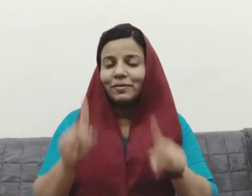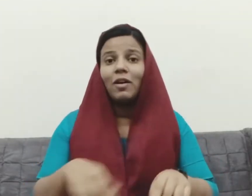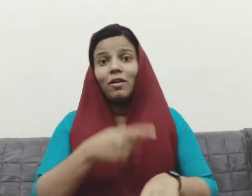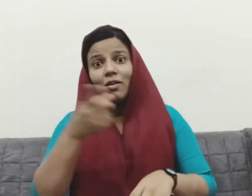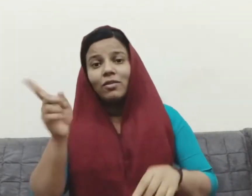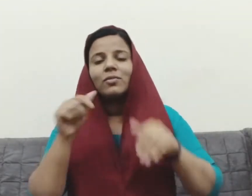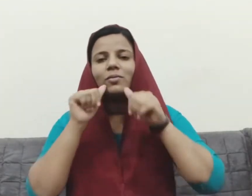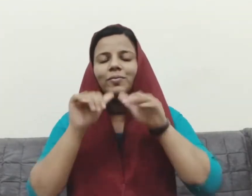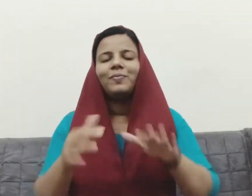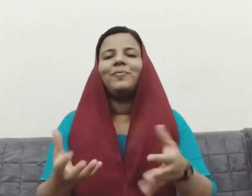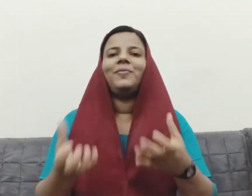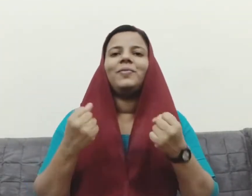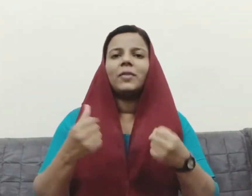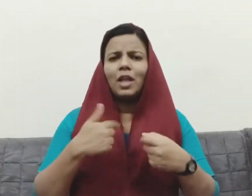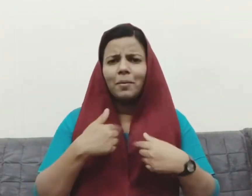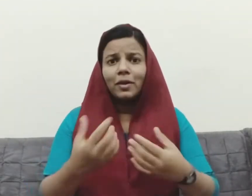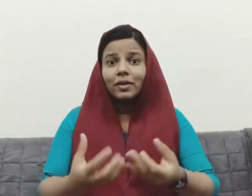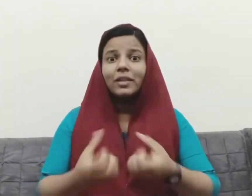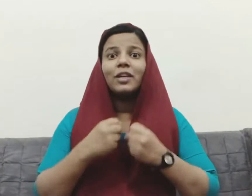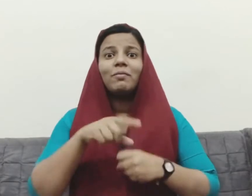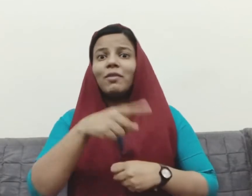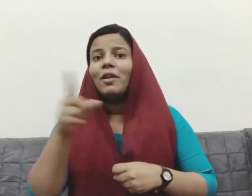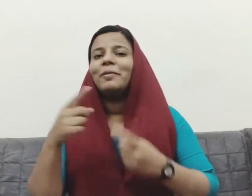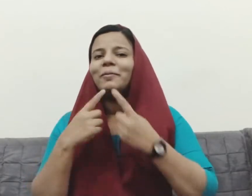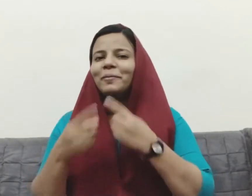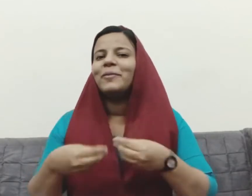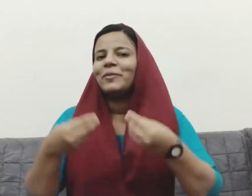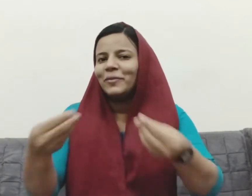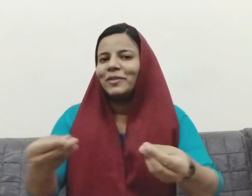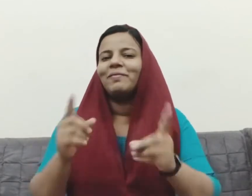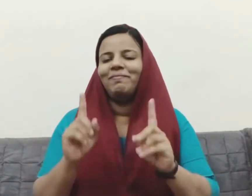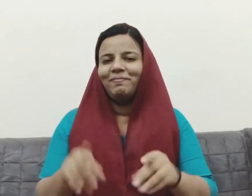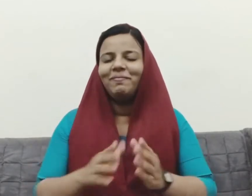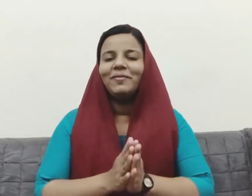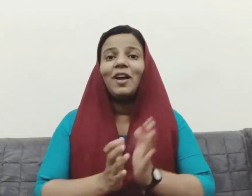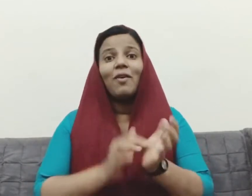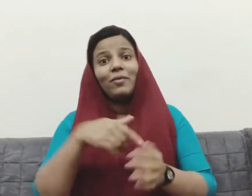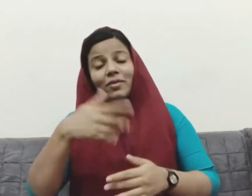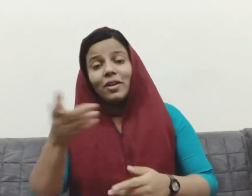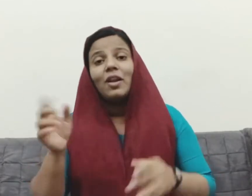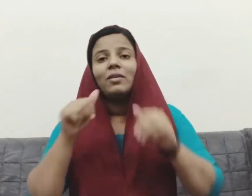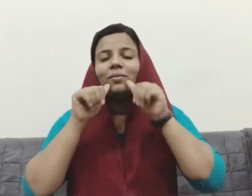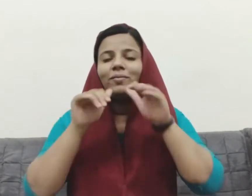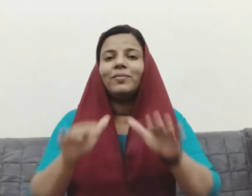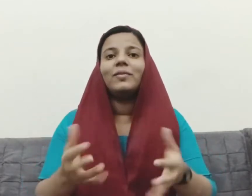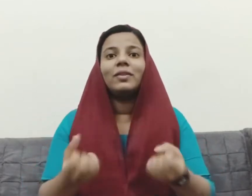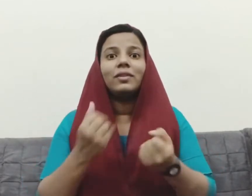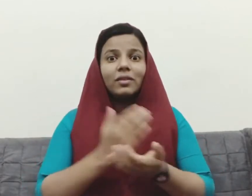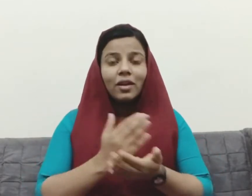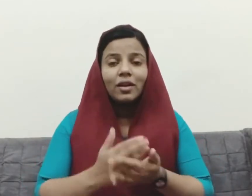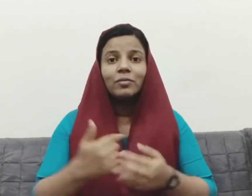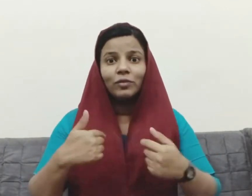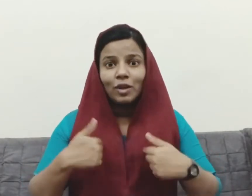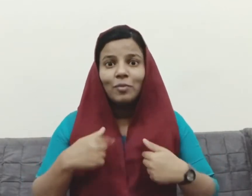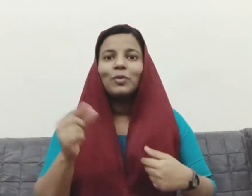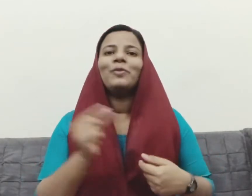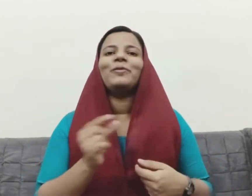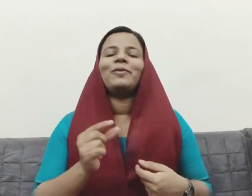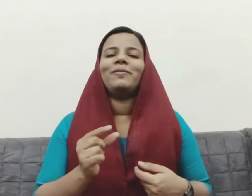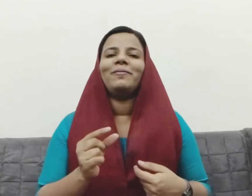അവർക്കും അനുഗ്രഹമായി തീരട്ടെ. നമുക്ക് ലഭിച്ചത് നമുക്ക് മറ്റുള്ളവർക്ക് കൊടുക്കാം, അത് അവരുടെ ജീവിതത്തിലും അനുഗ്രഹത്തിന് കാരണമാകുന്നുവെങ്കിൽ അത് നമുക്കും